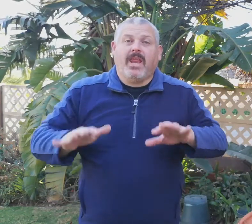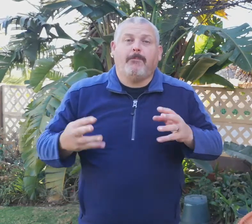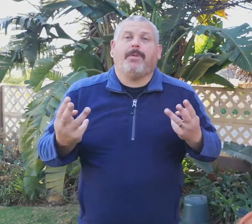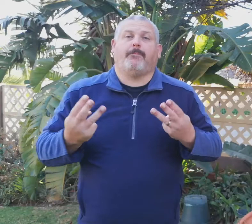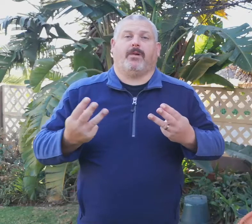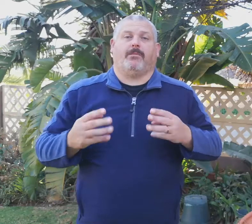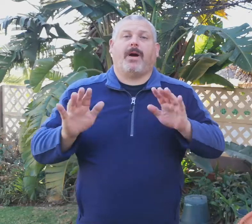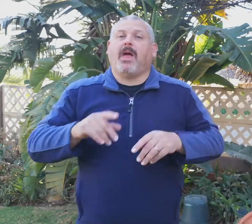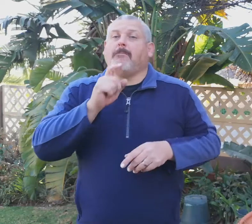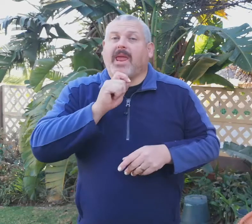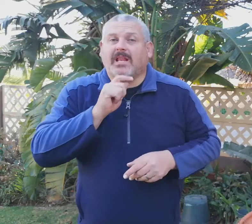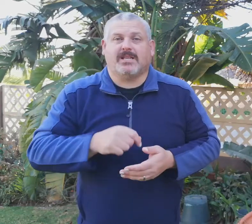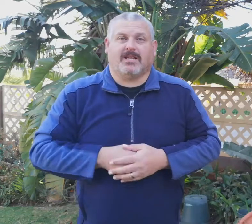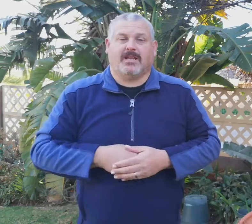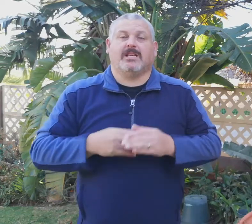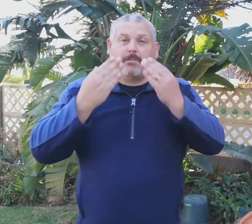many people, baie mense,